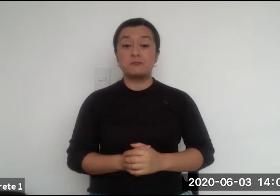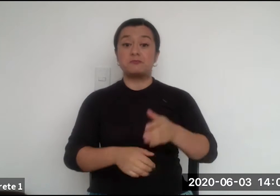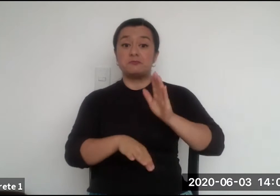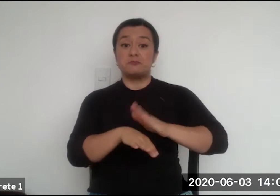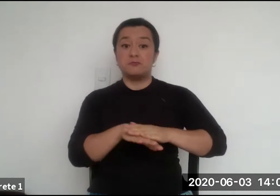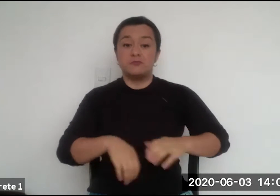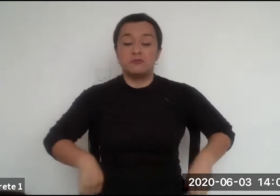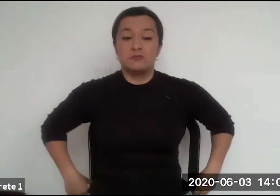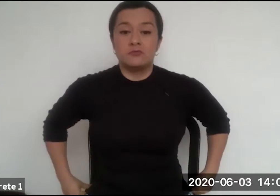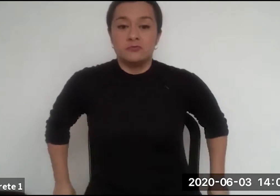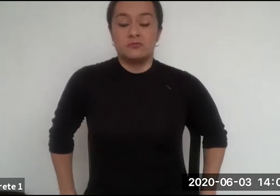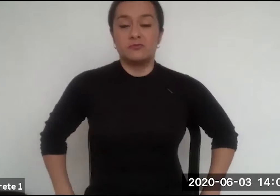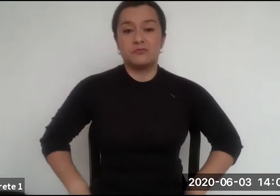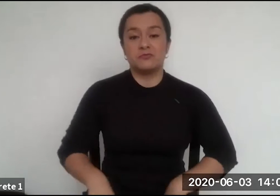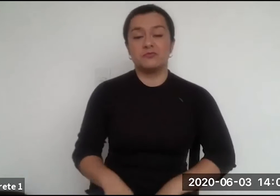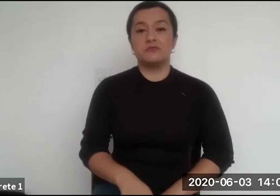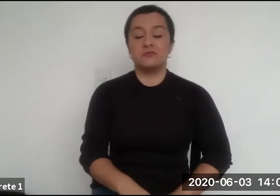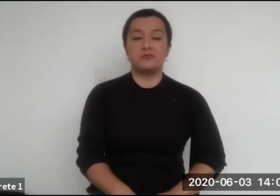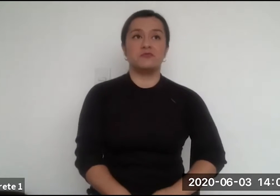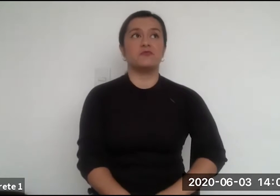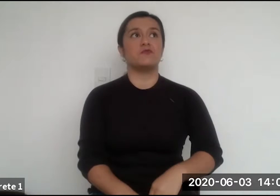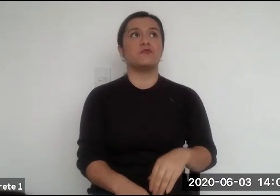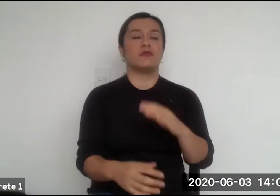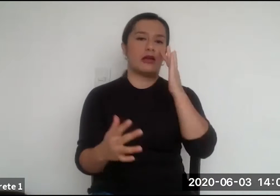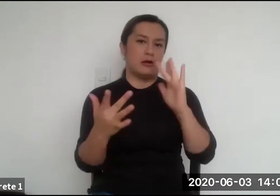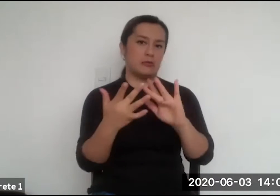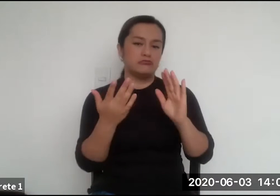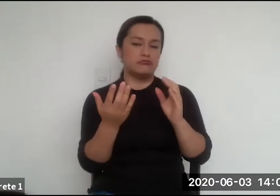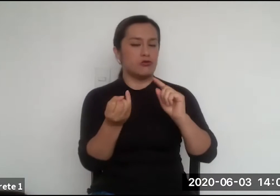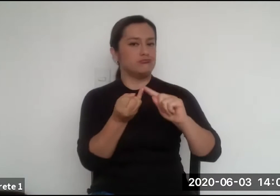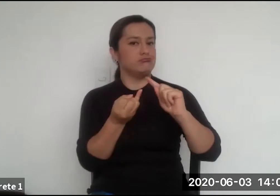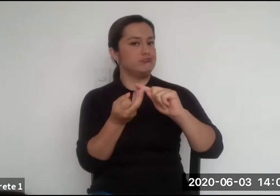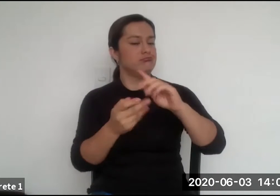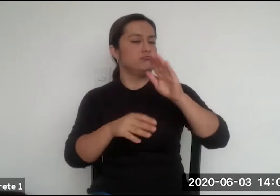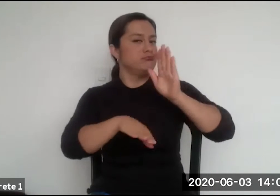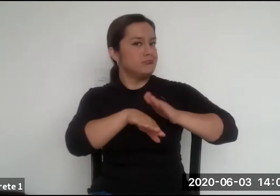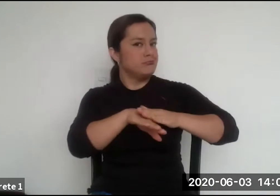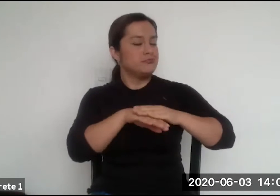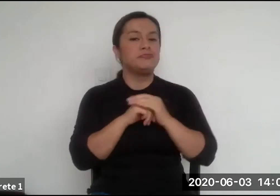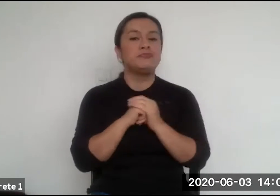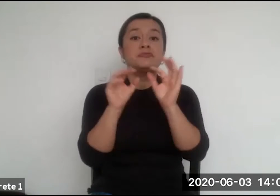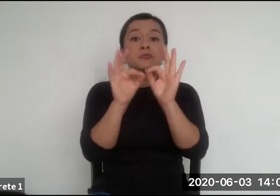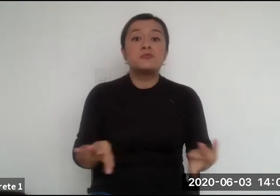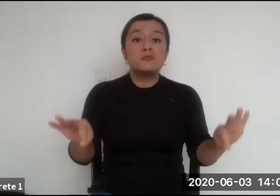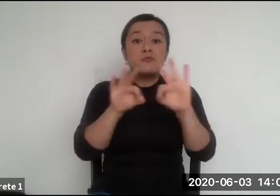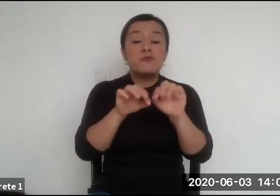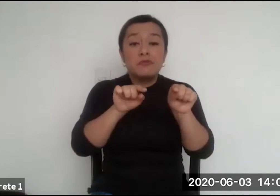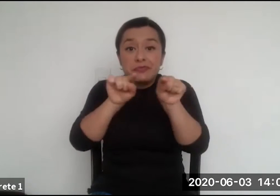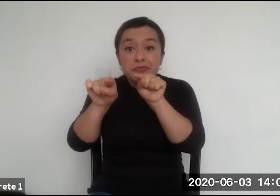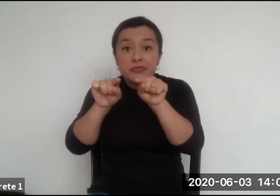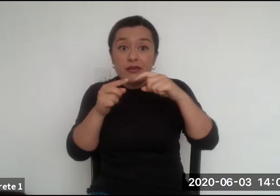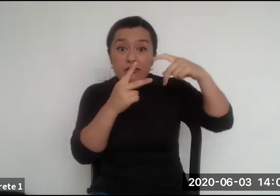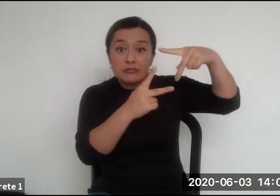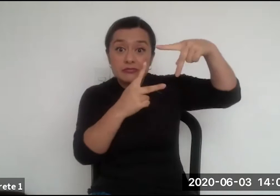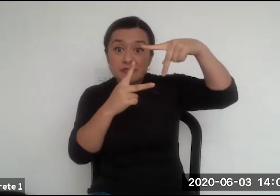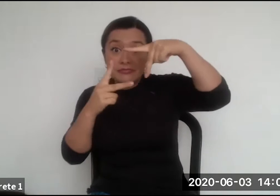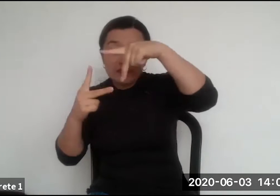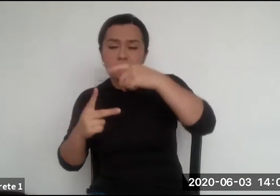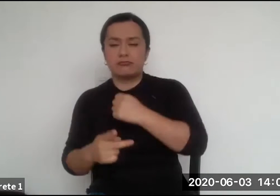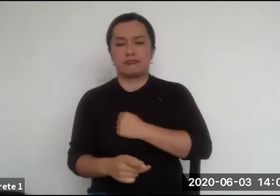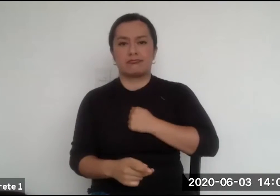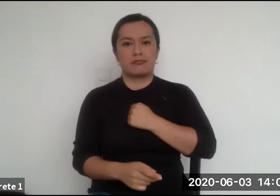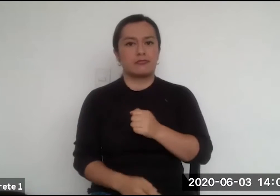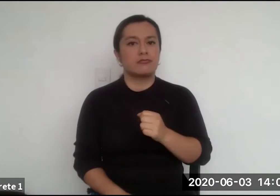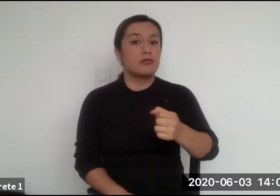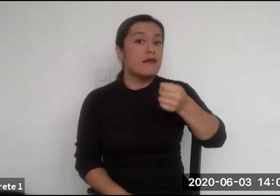algunos asuntos para la dinámica y es pedirle pues como a los asistentes que mantengan sus micrófonos